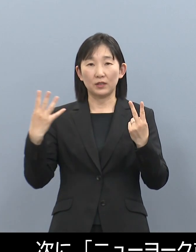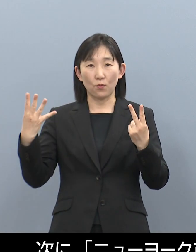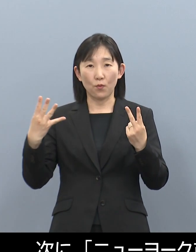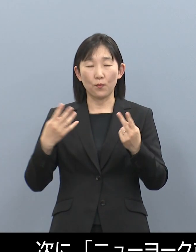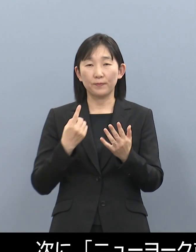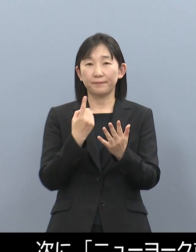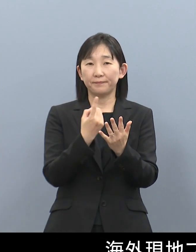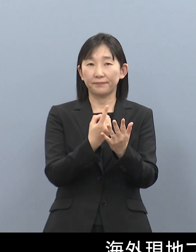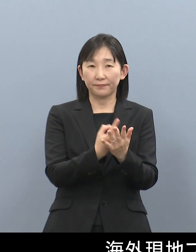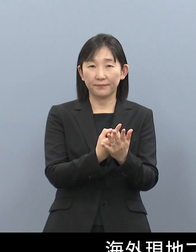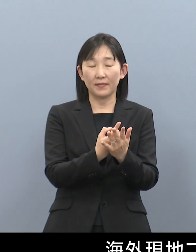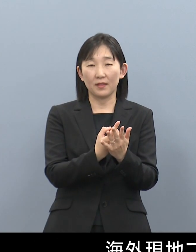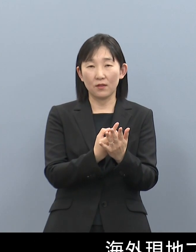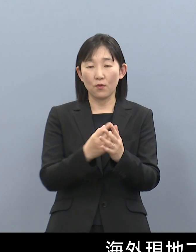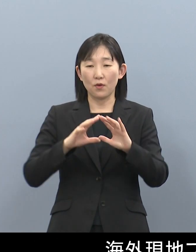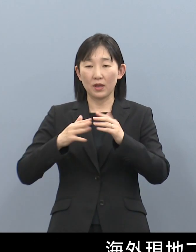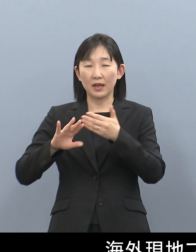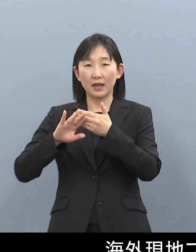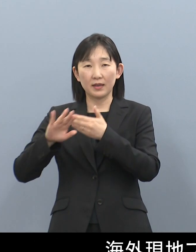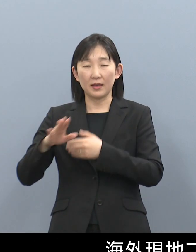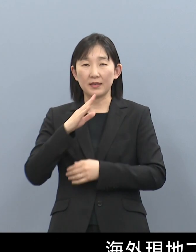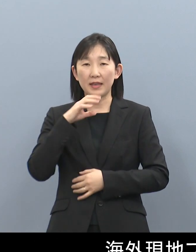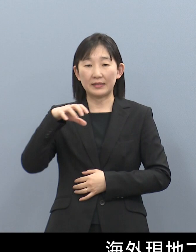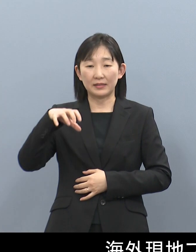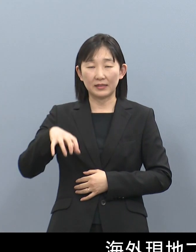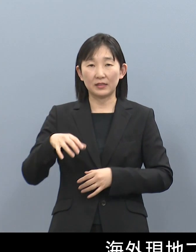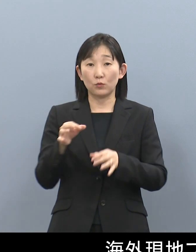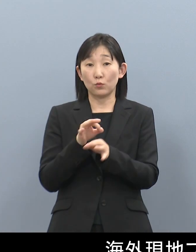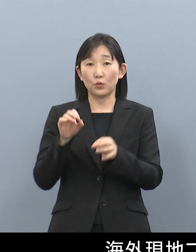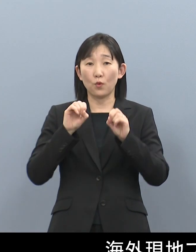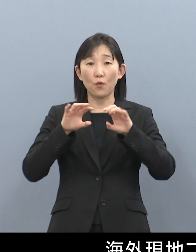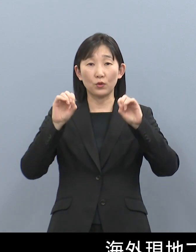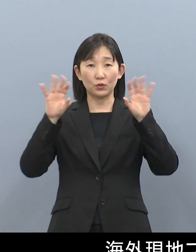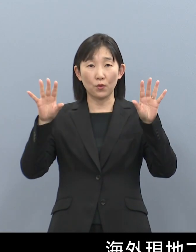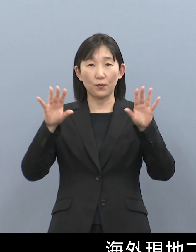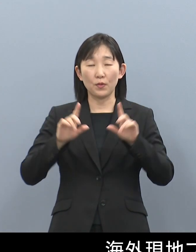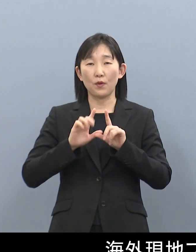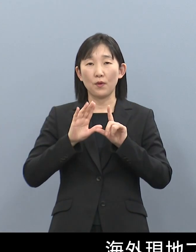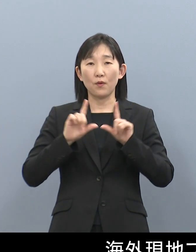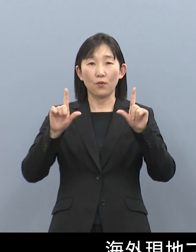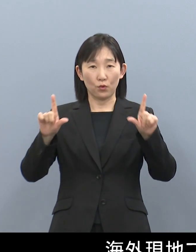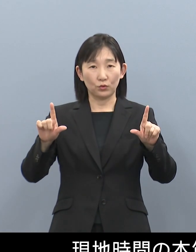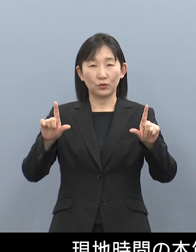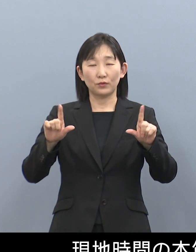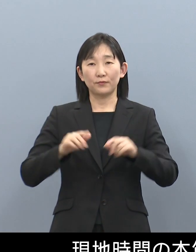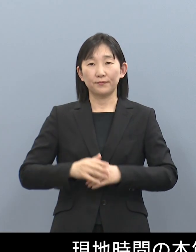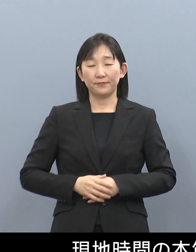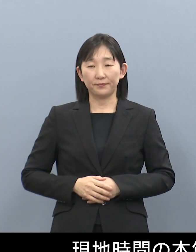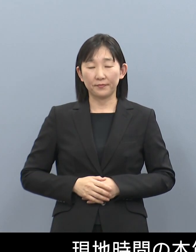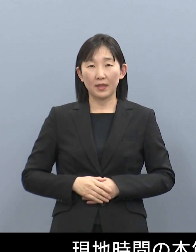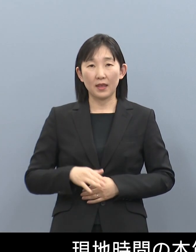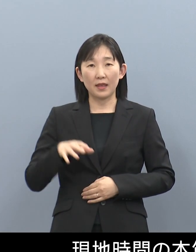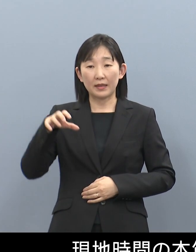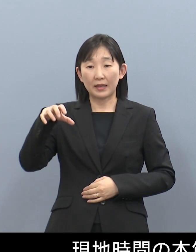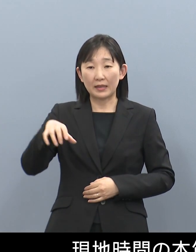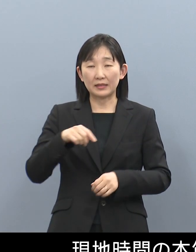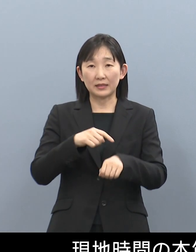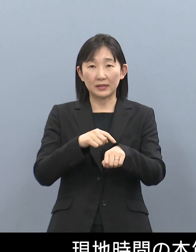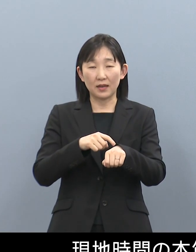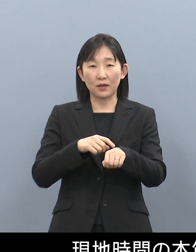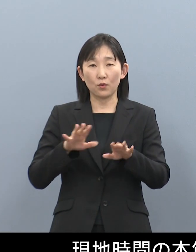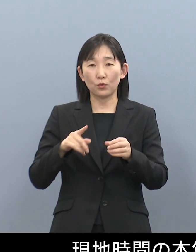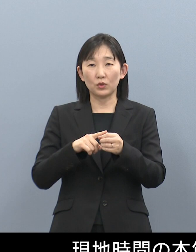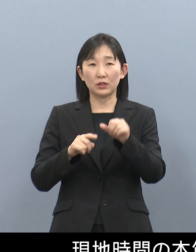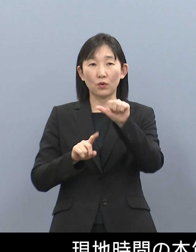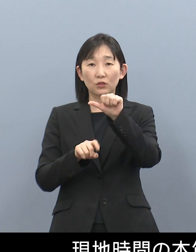加による海外現地プロモーションの実施報告について申し上げます。現地時間の本年5